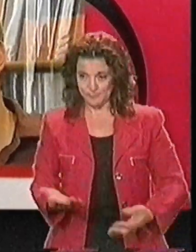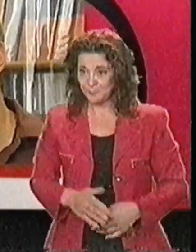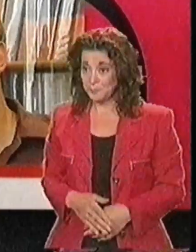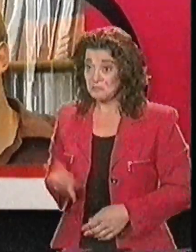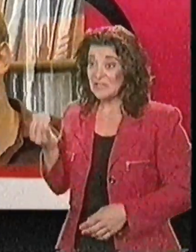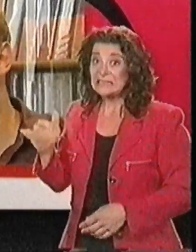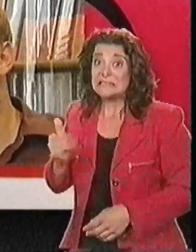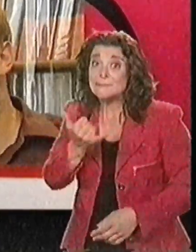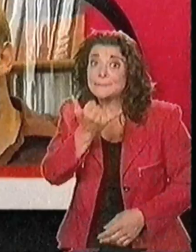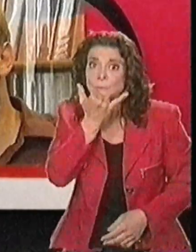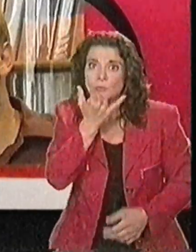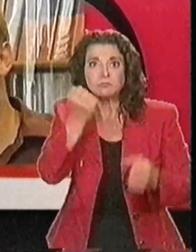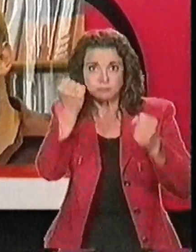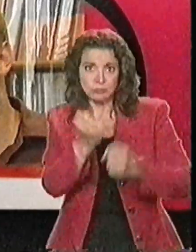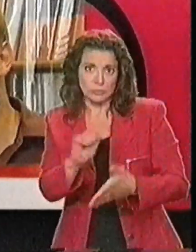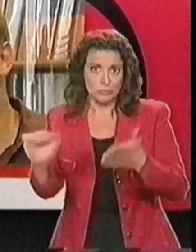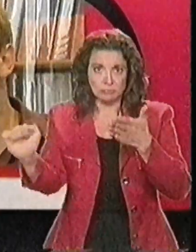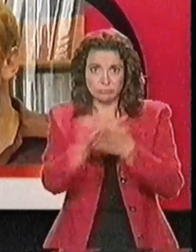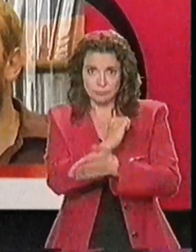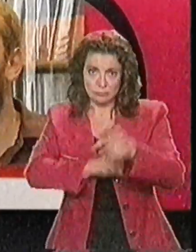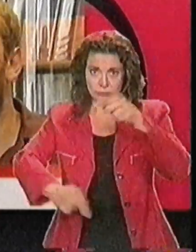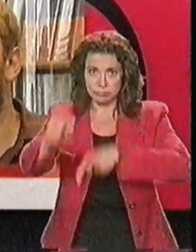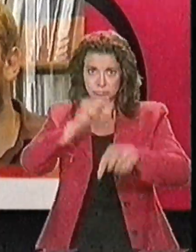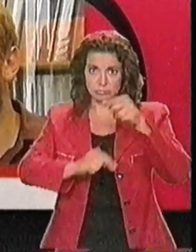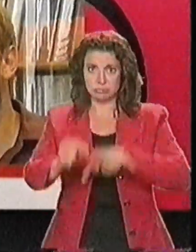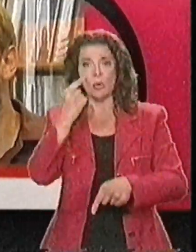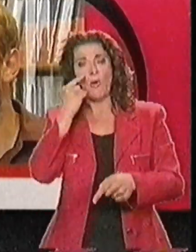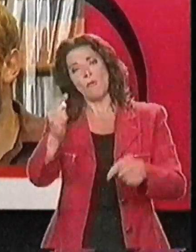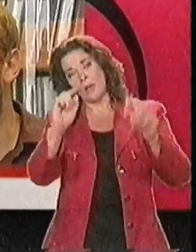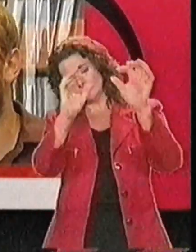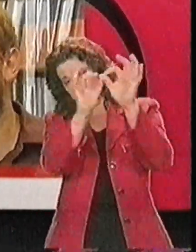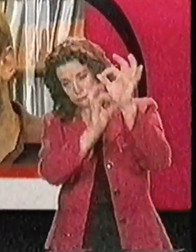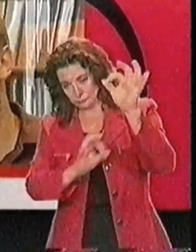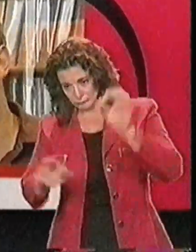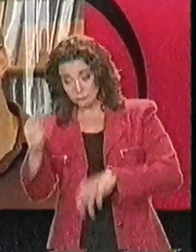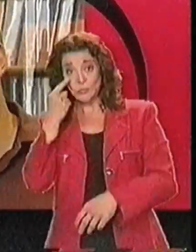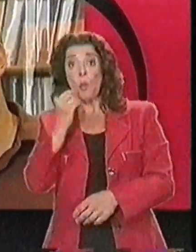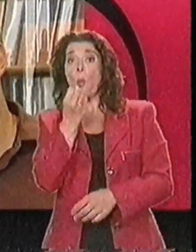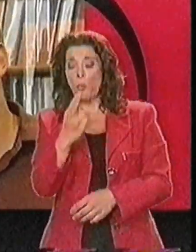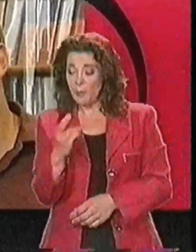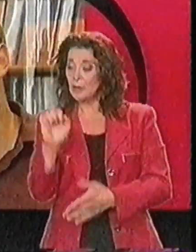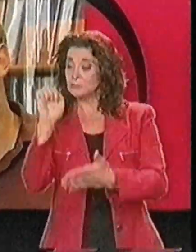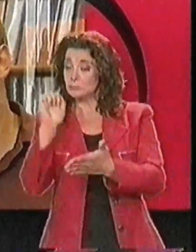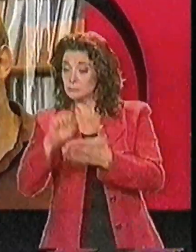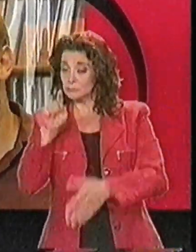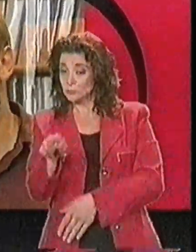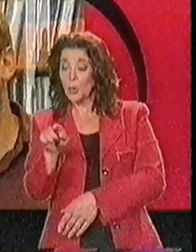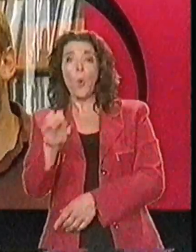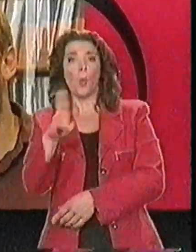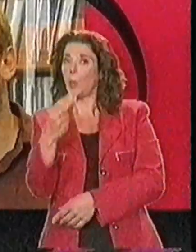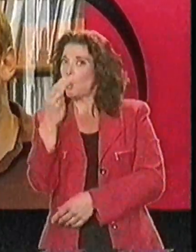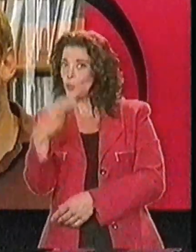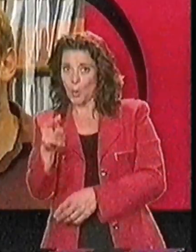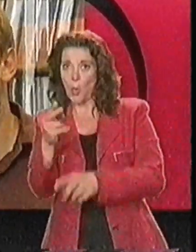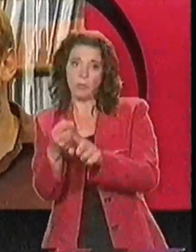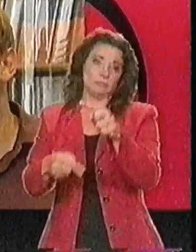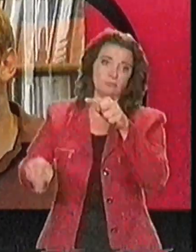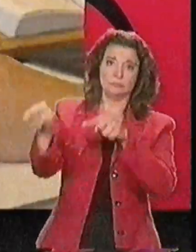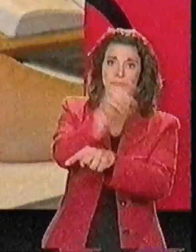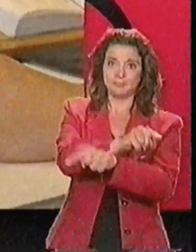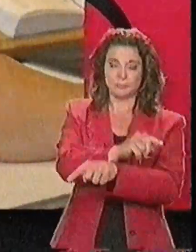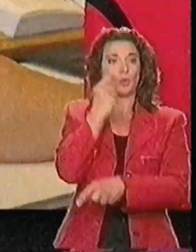de revenir en arrière. Donc soit on confirme son vote, soit on dit on annule et on revient à la page de base. Donc il n'y a aucun problème à ce